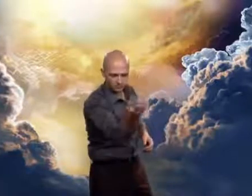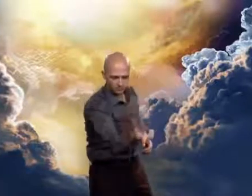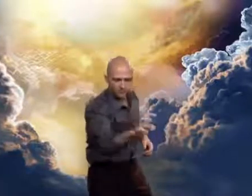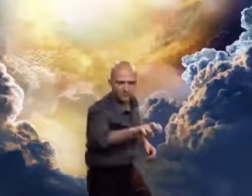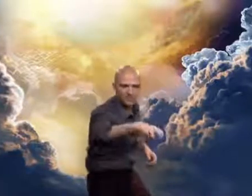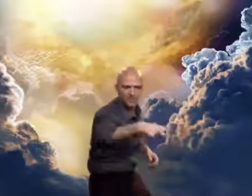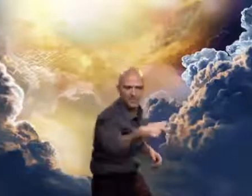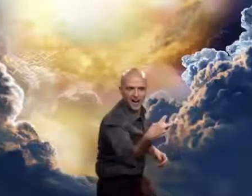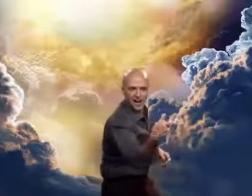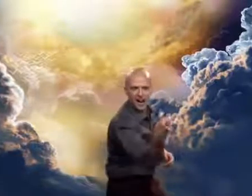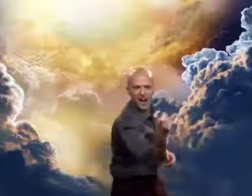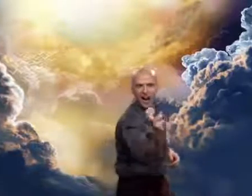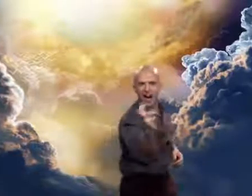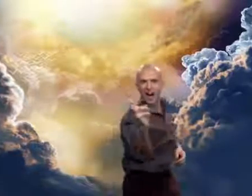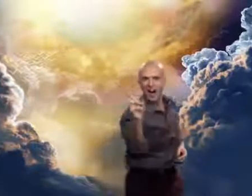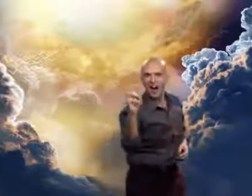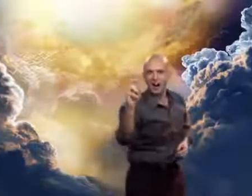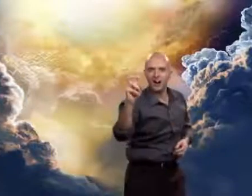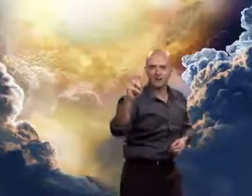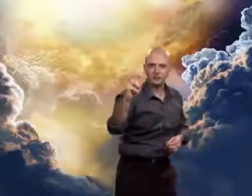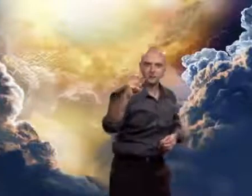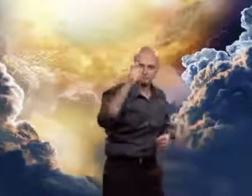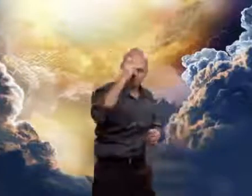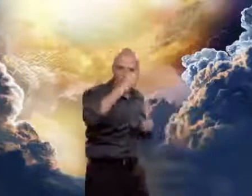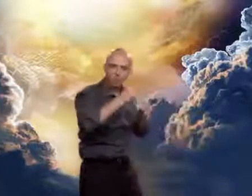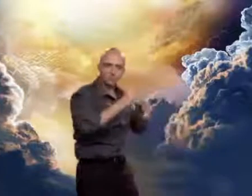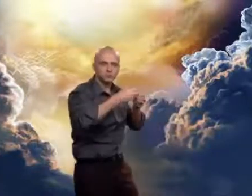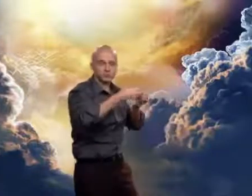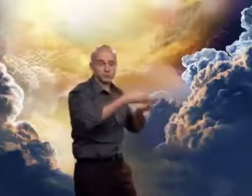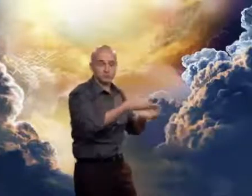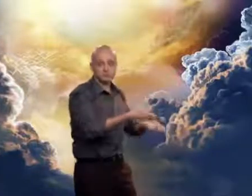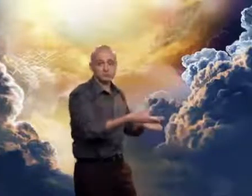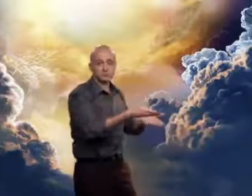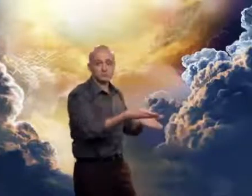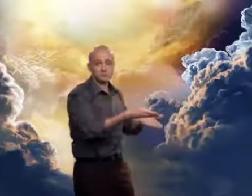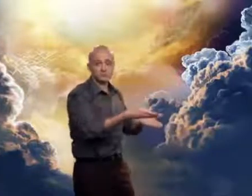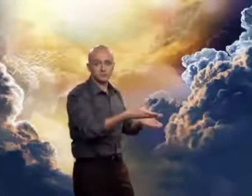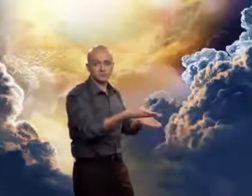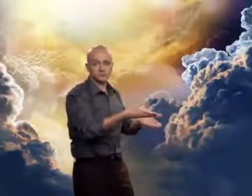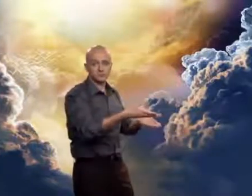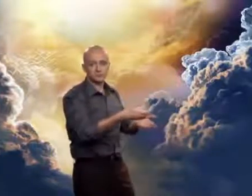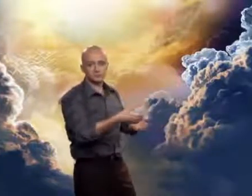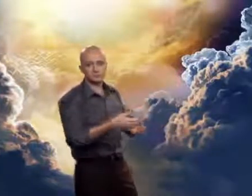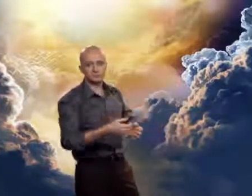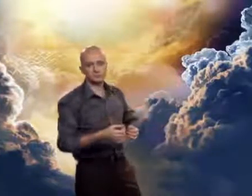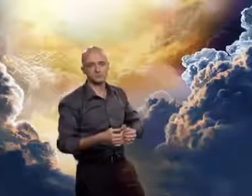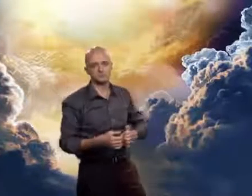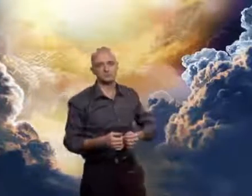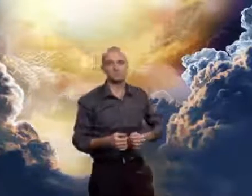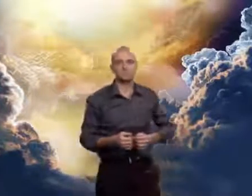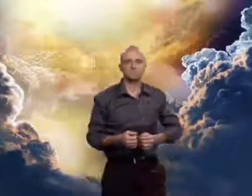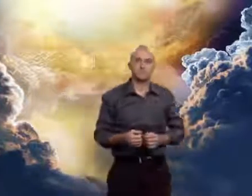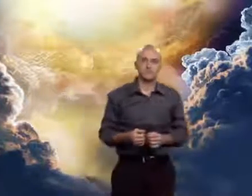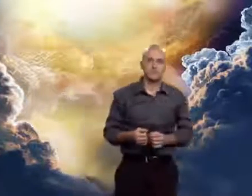Satanás observa os pecados que cada indivíduo é inclinado a cometer e então cuida para que não faltem